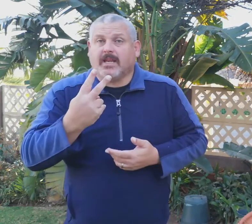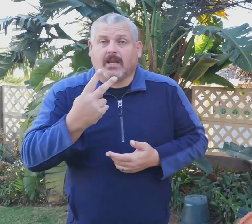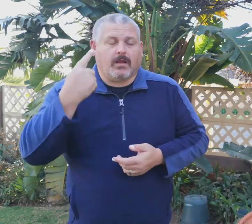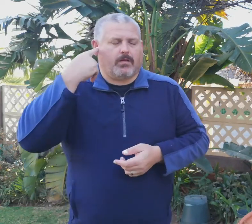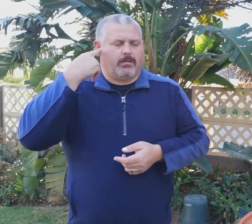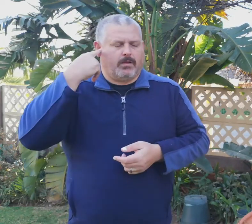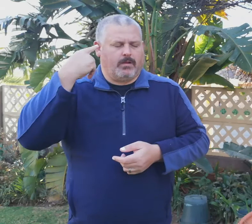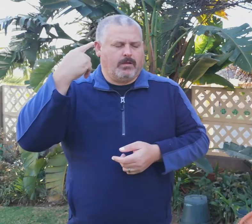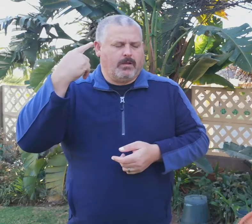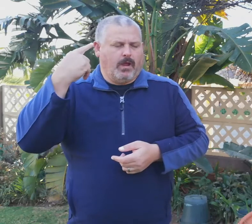nie.